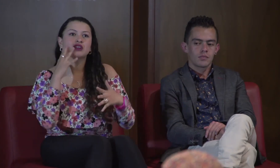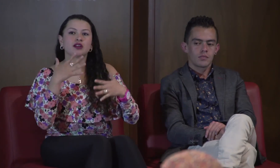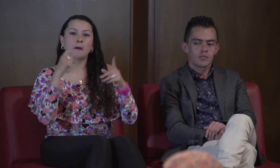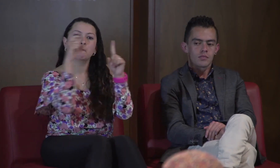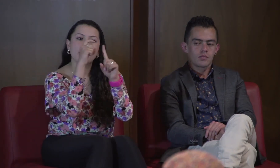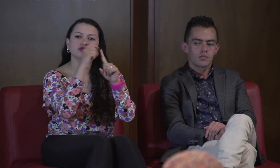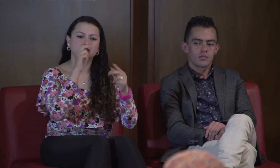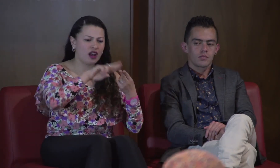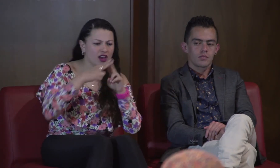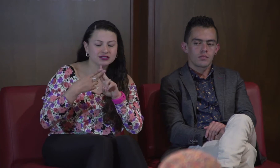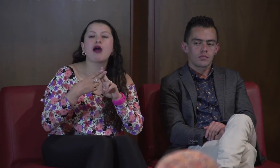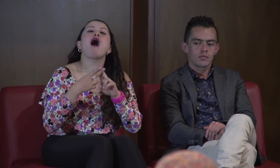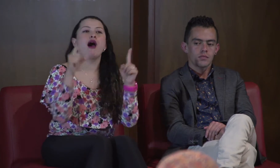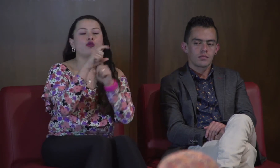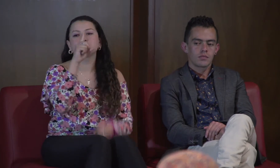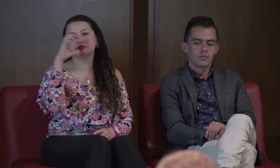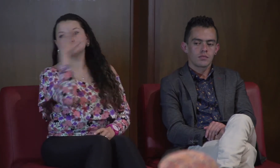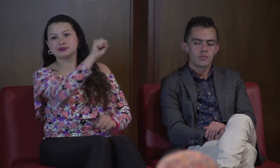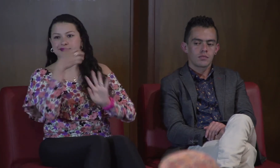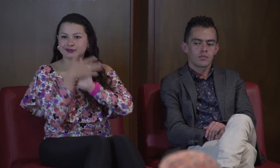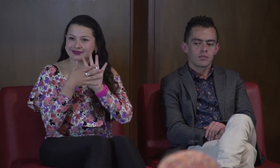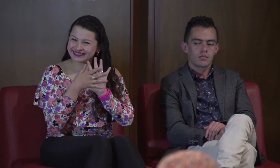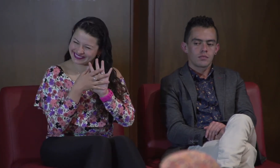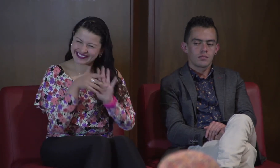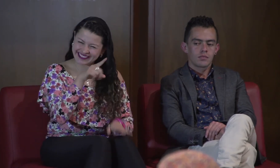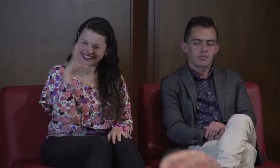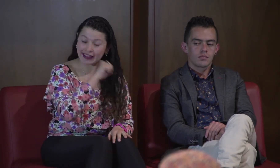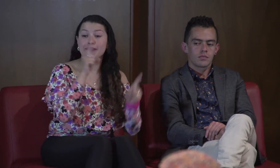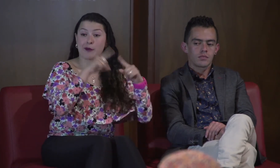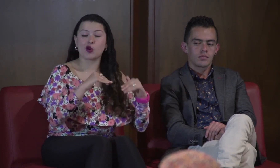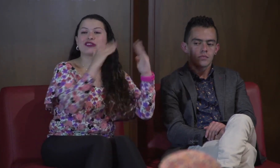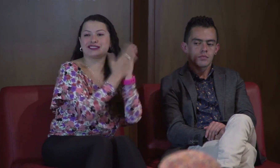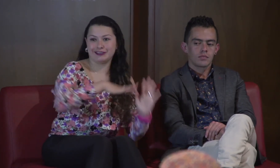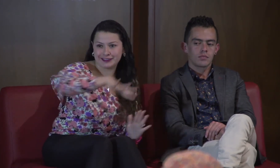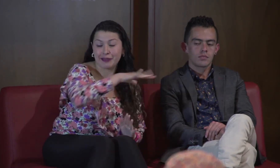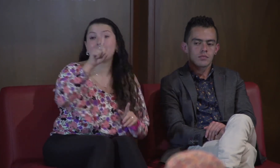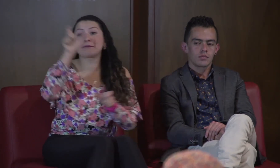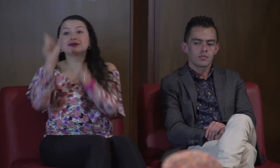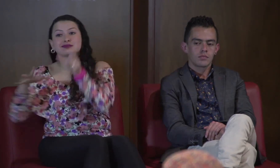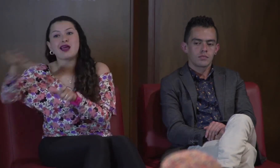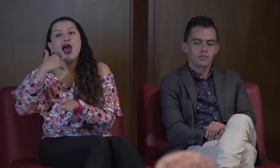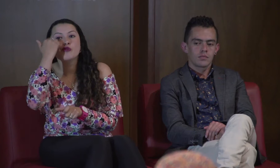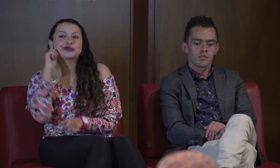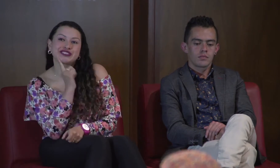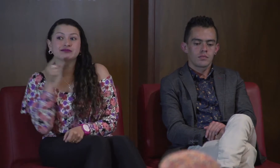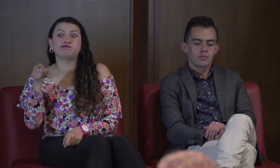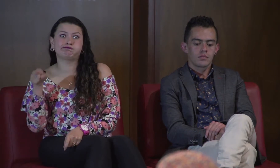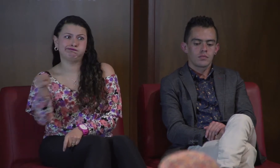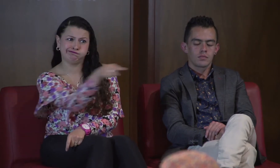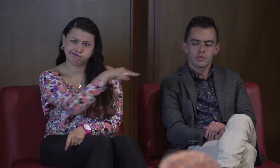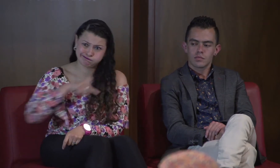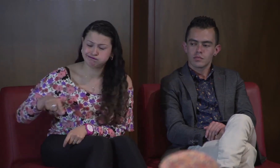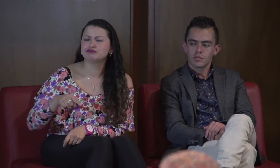grupo poblacional infantil, tendríamos que ser un poco más descriptivos, mucho más amplios, mucho más gestuales, porque es